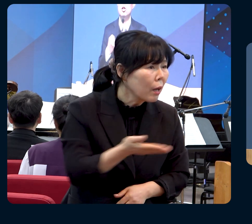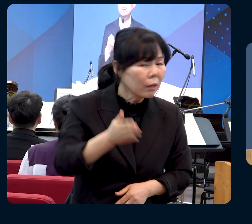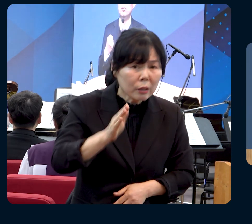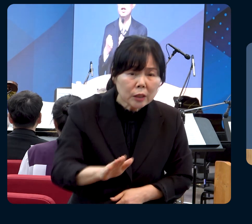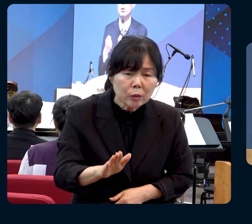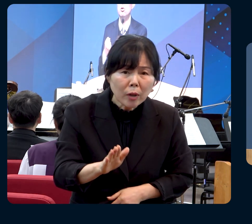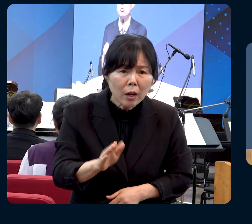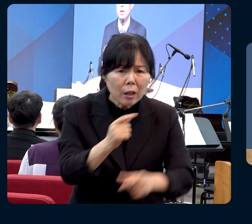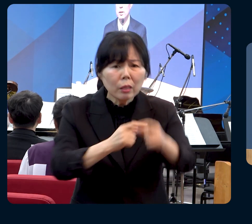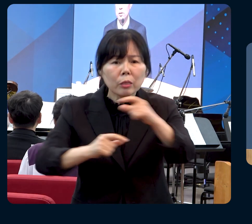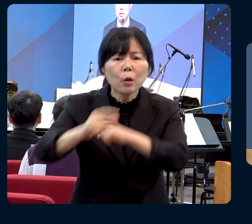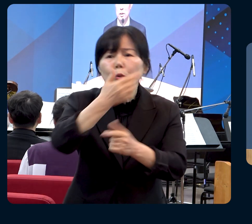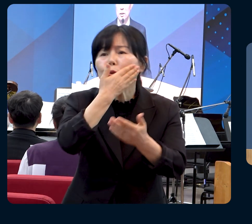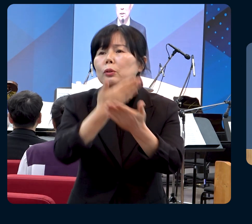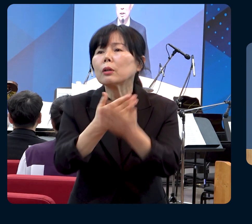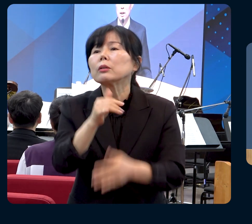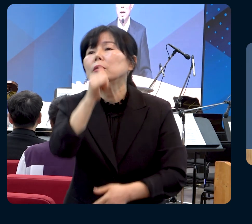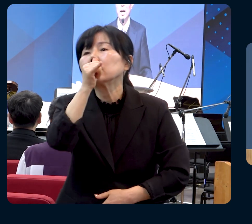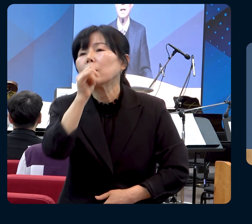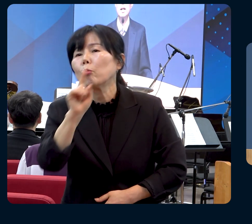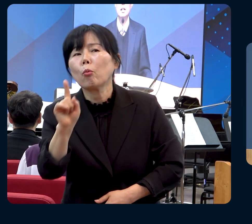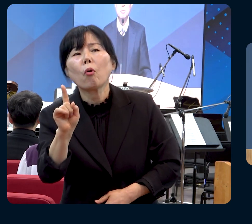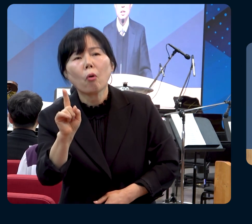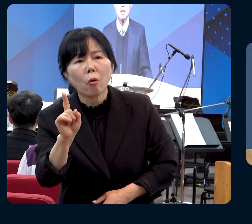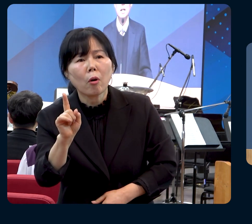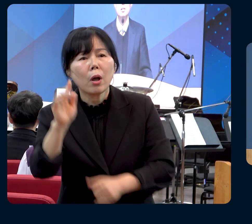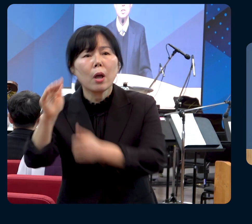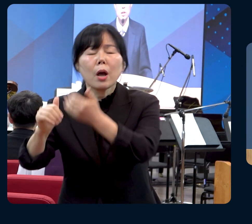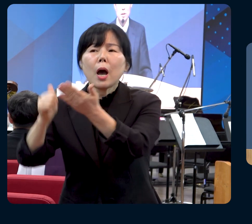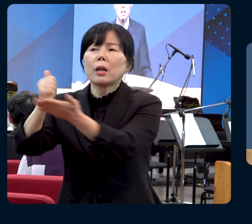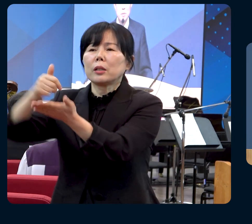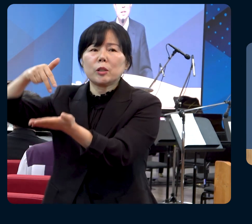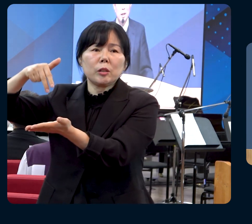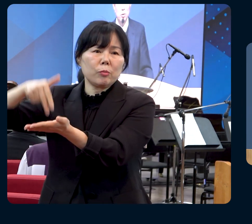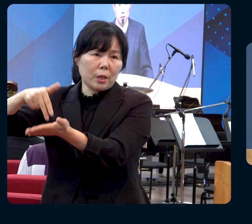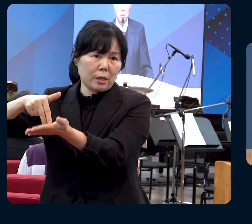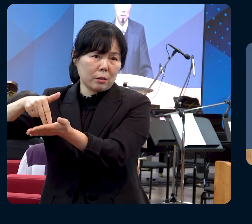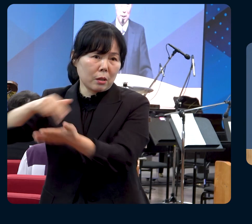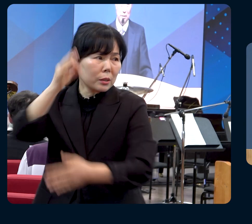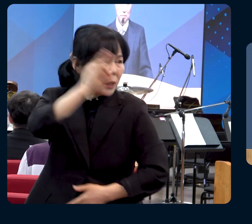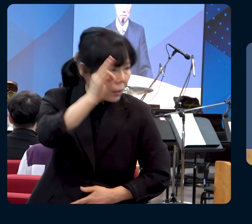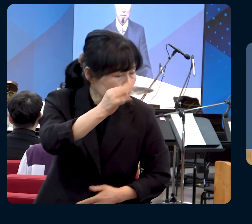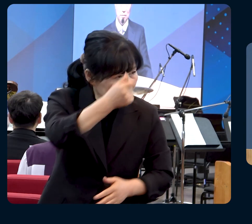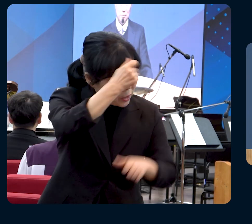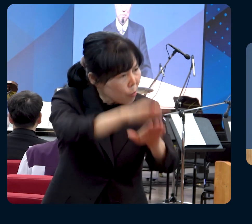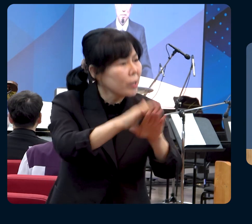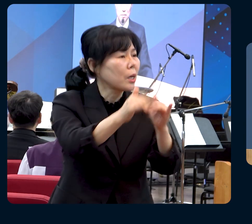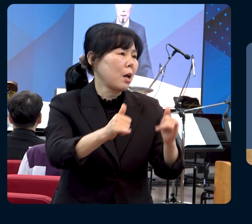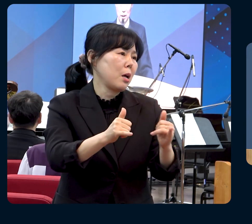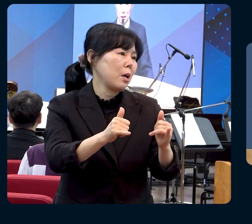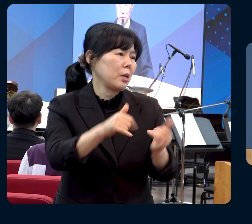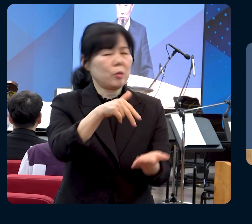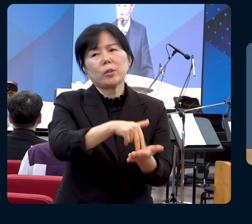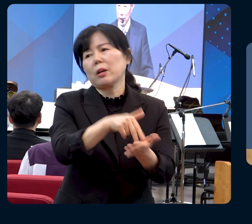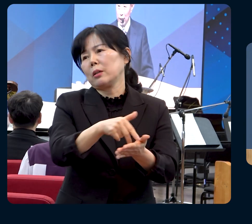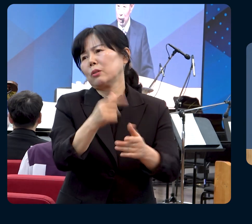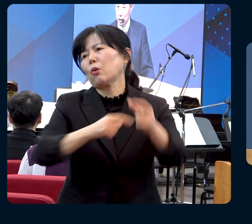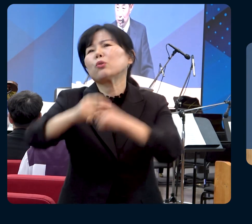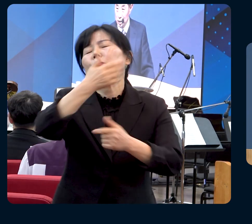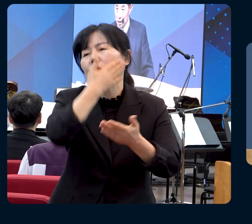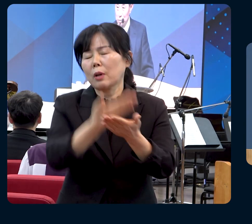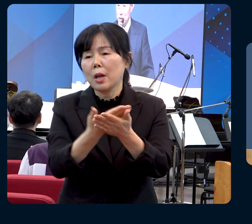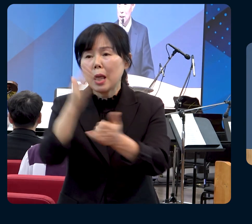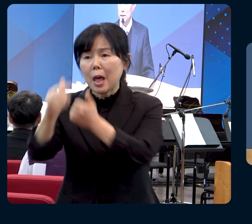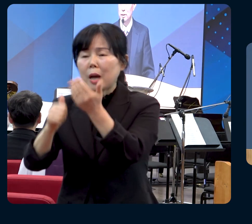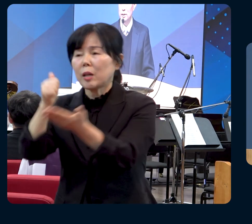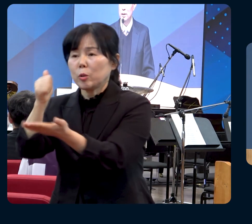그러나 그것보다 더 중요한 것은 하나님이 찾으시는 예배자가 되는 겁니다. 하나님의 눈에